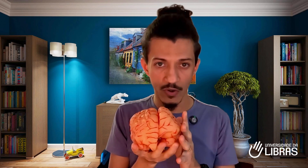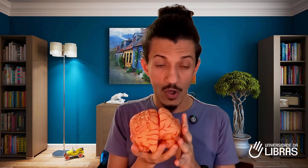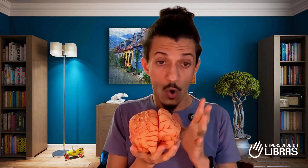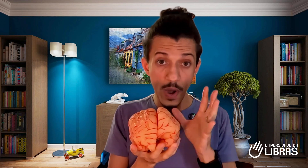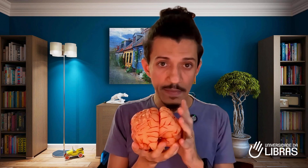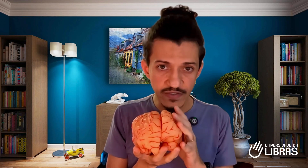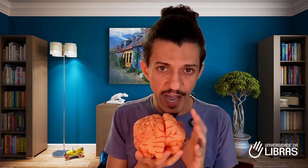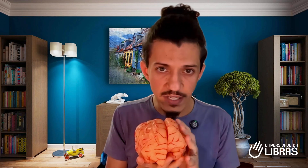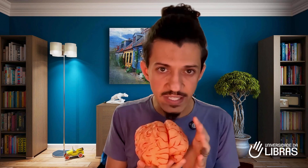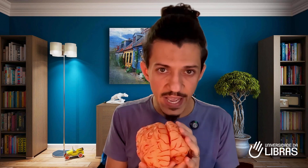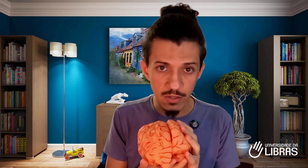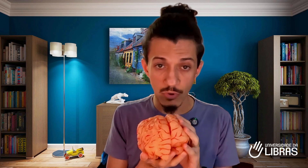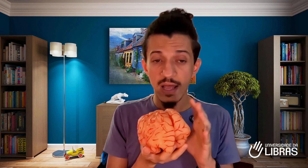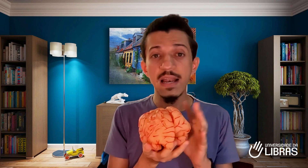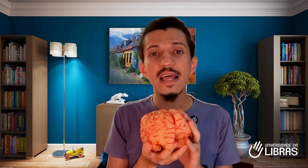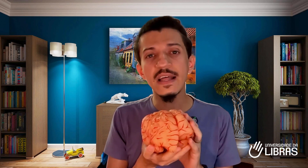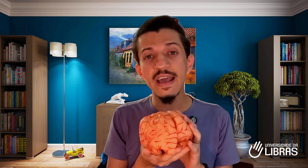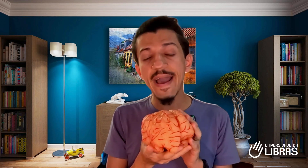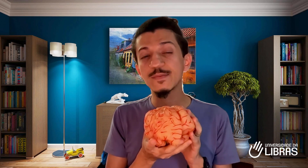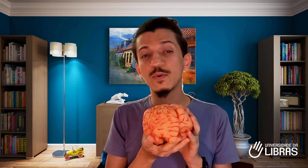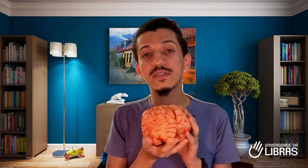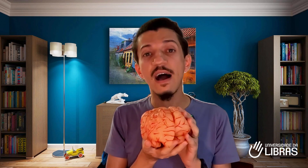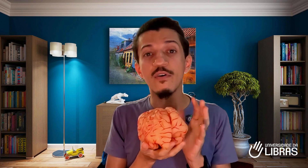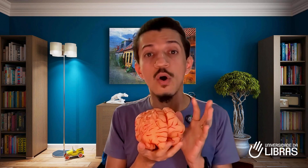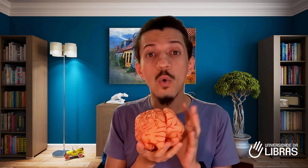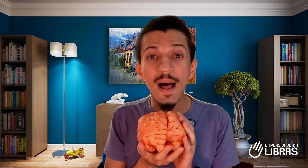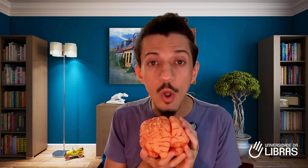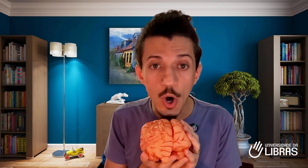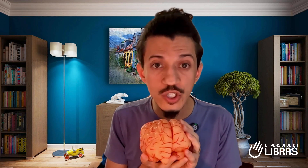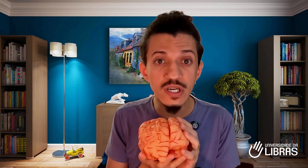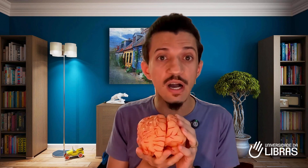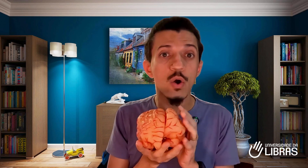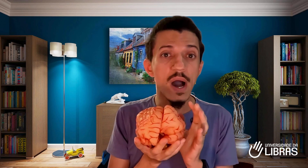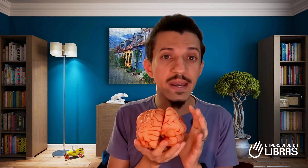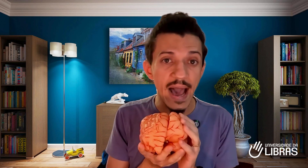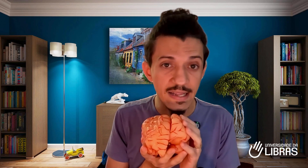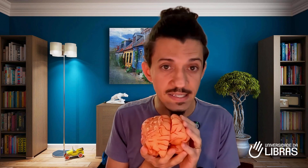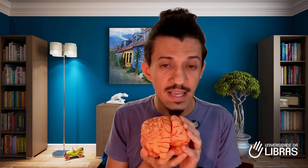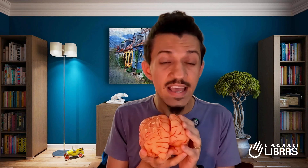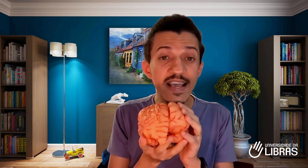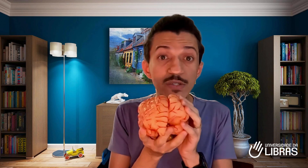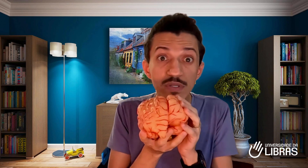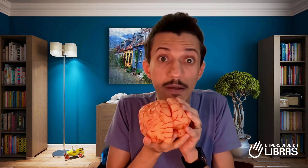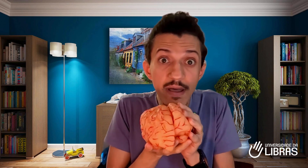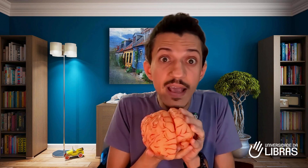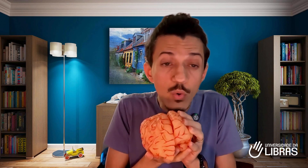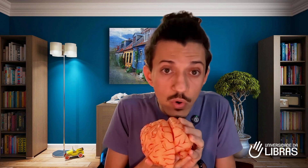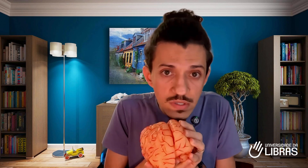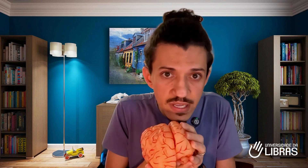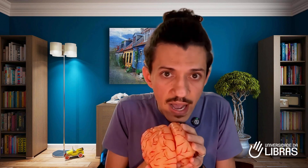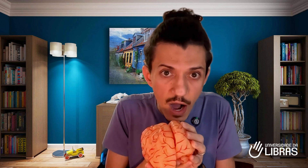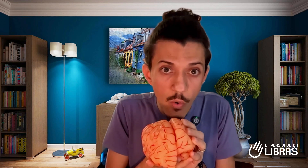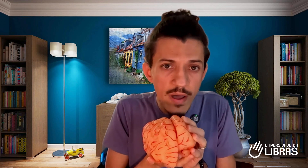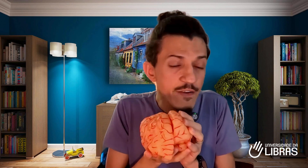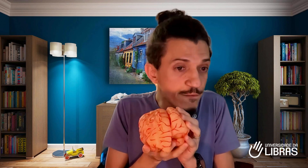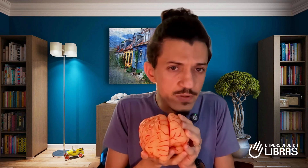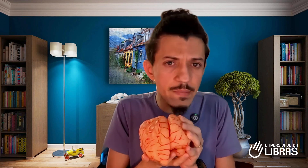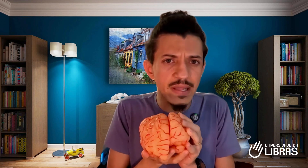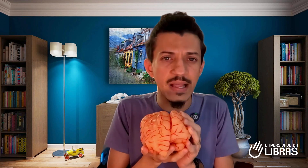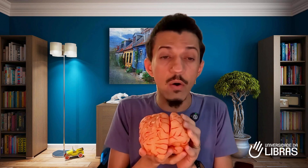O hemisfério esquerdo lida e é responsável com a lógica, com a análise. E isso também é crucial e fundamental no